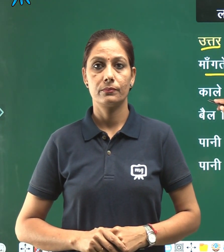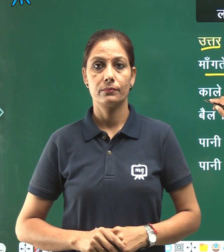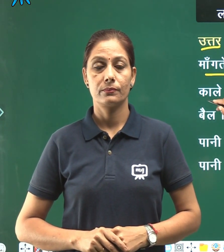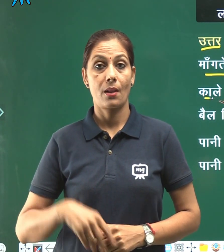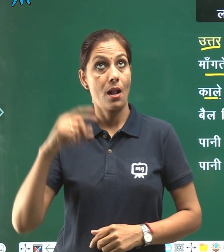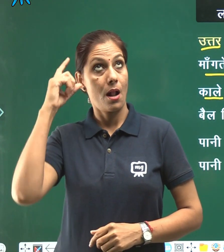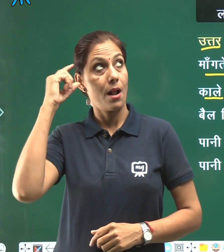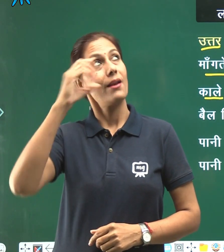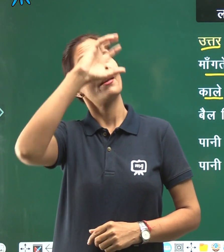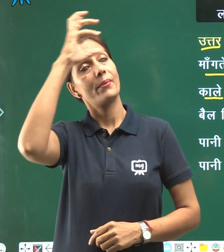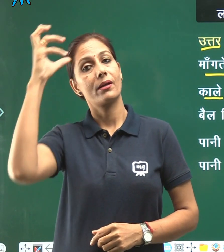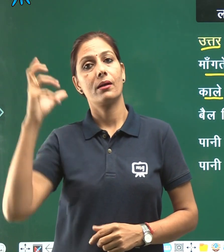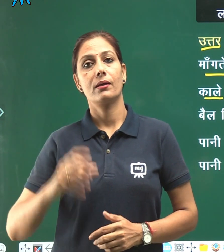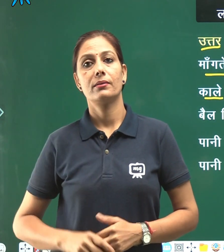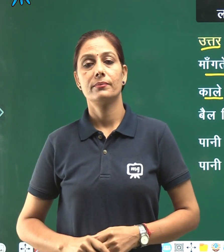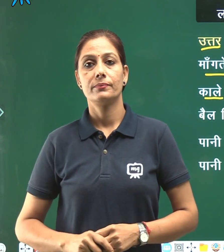काले मेघा